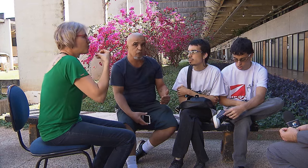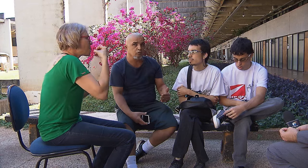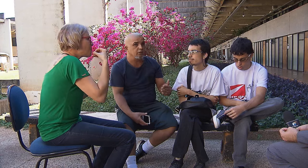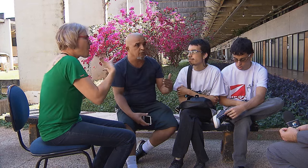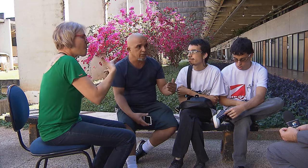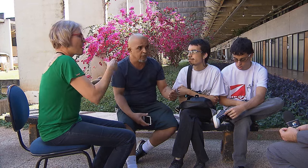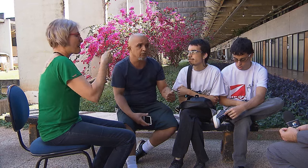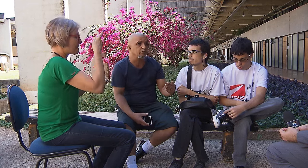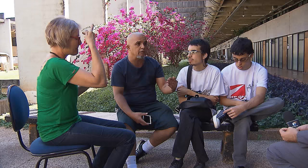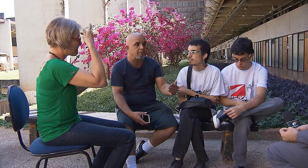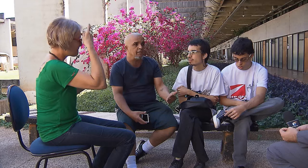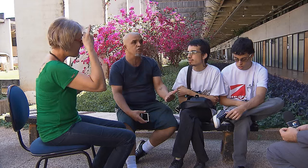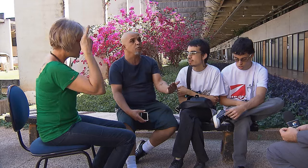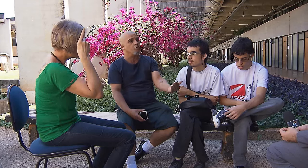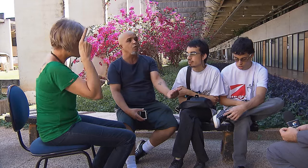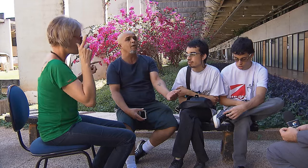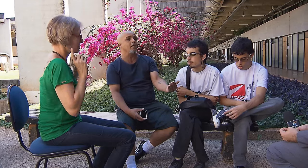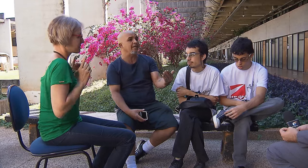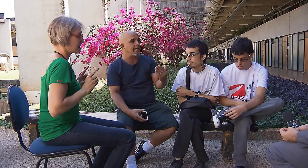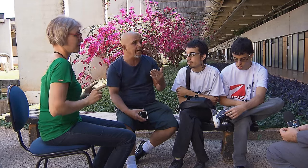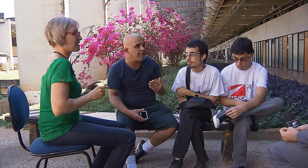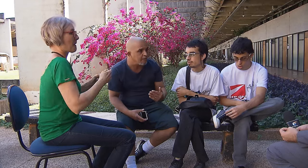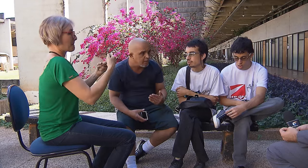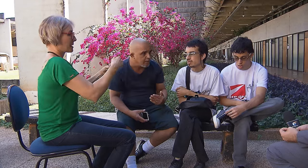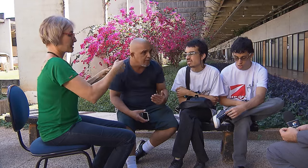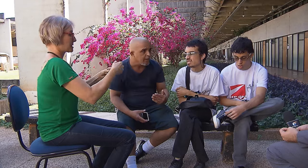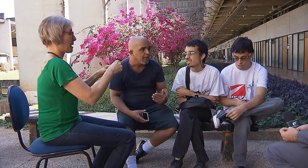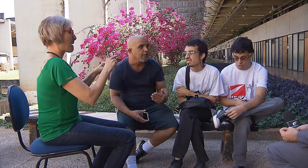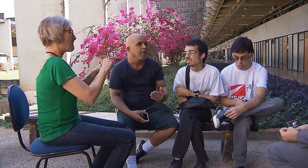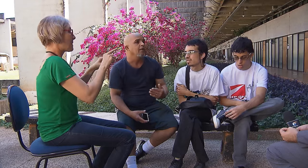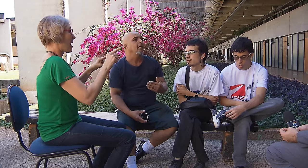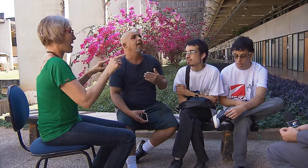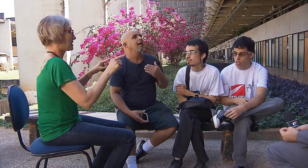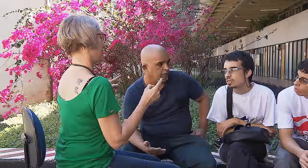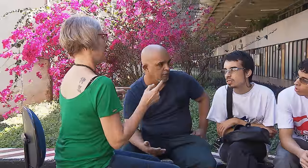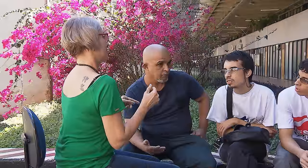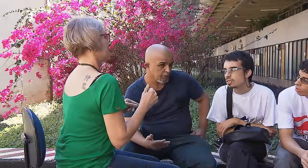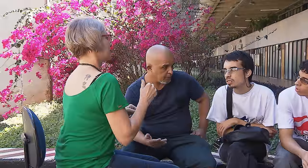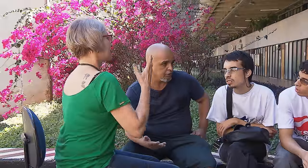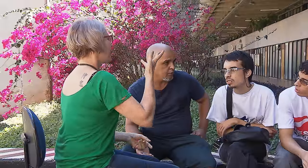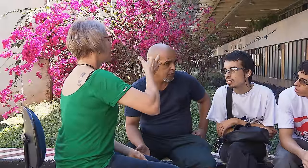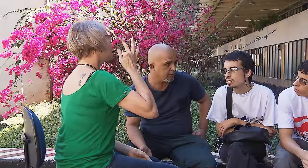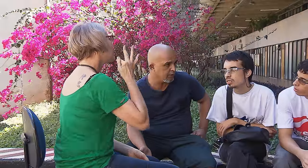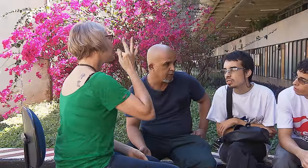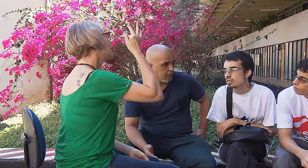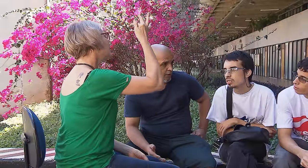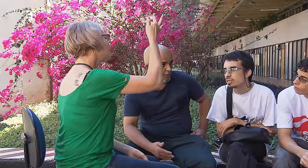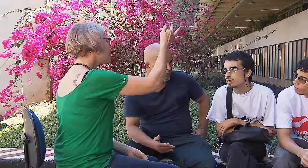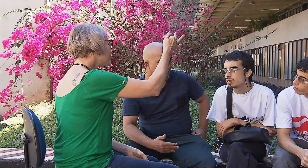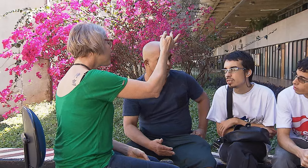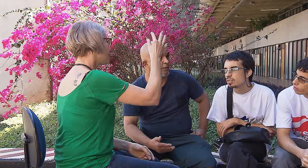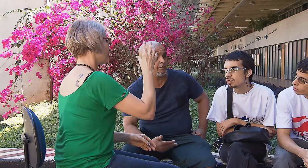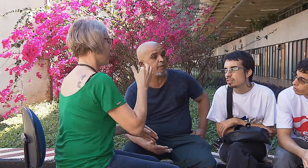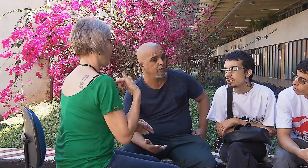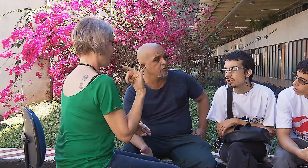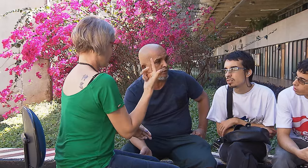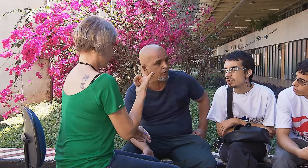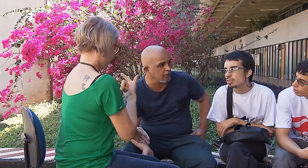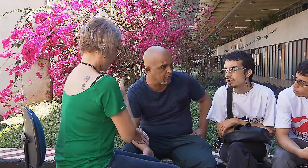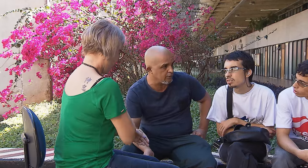plenamente desenvolvida, contou com a ajuda de muitos especialistas. Os pais foram os principais incentivadores. A mãe